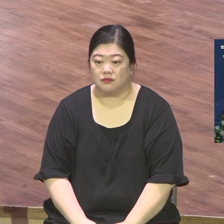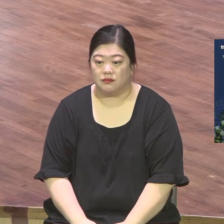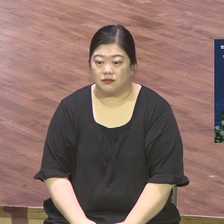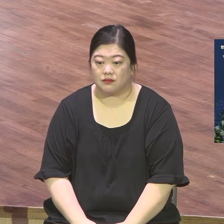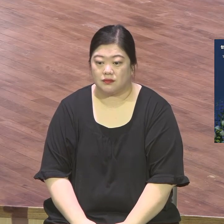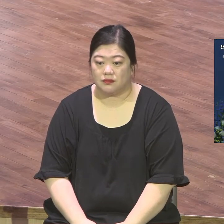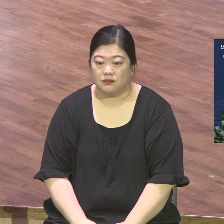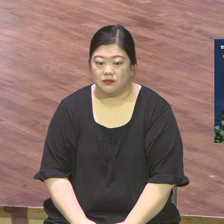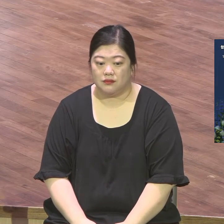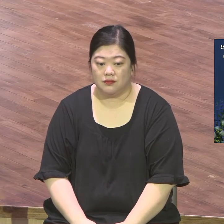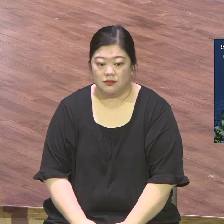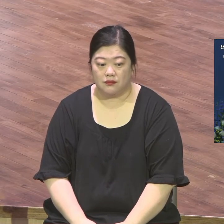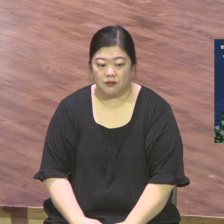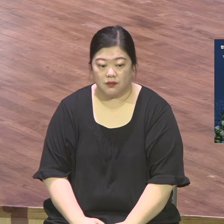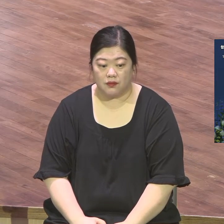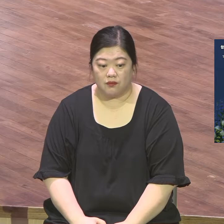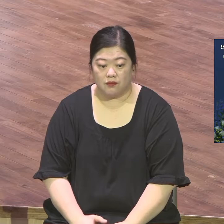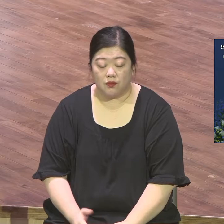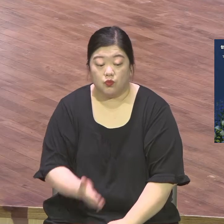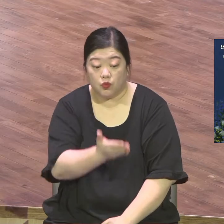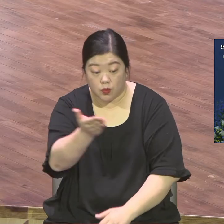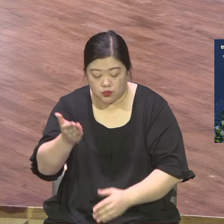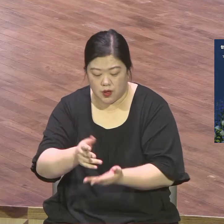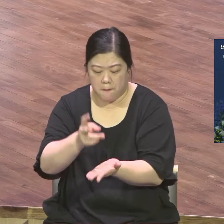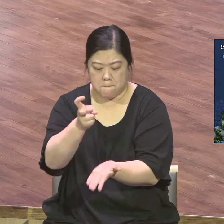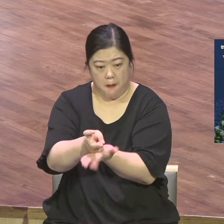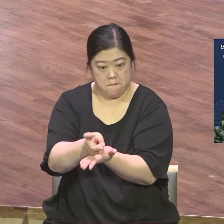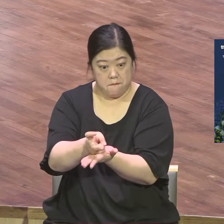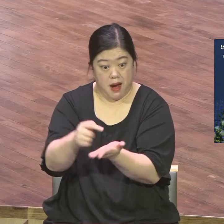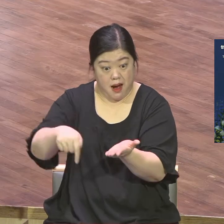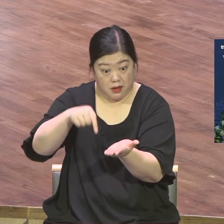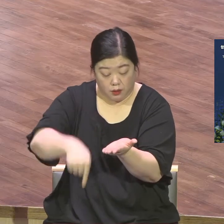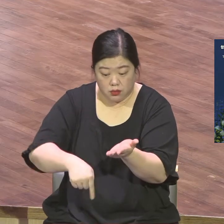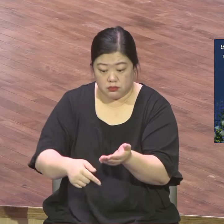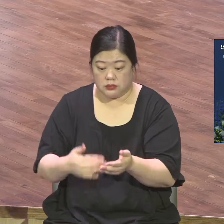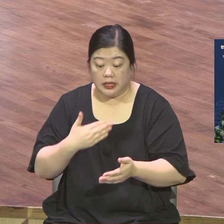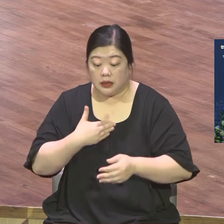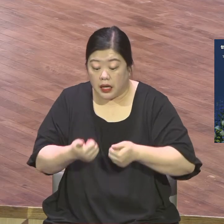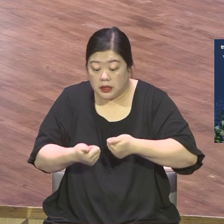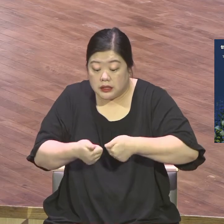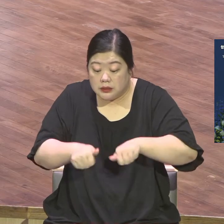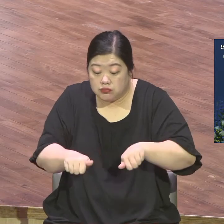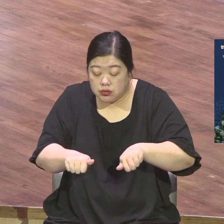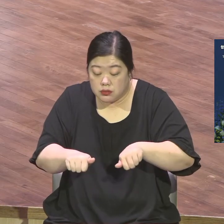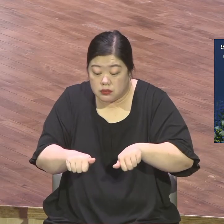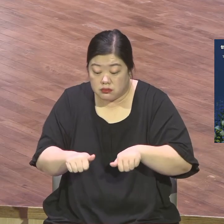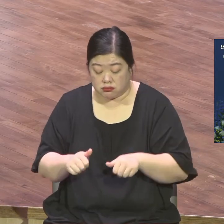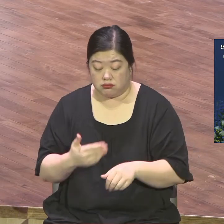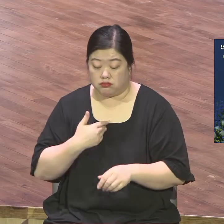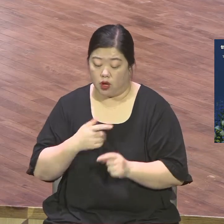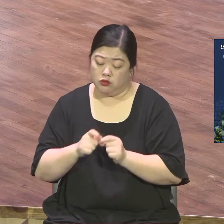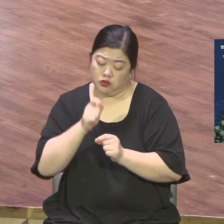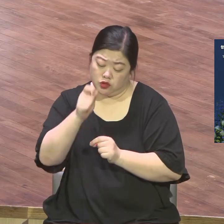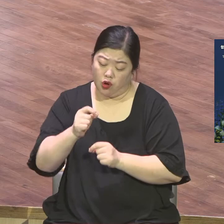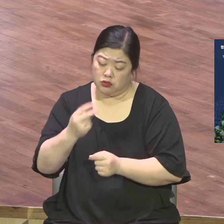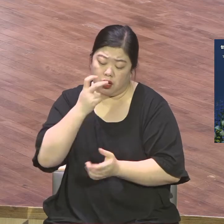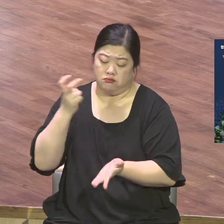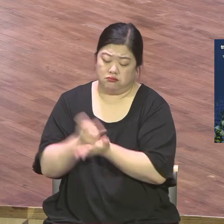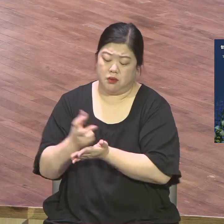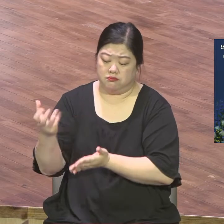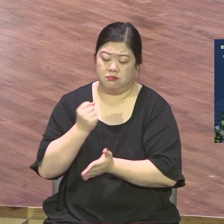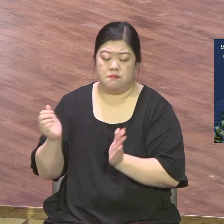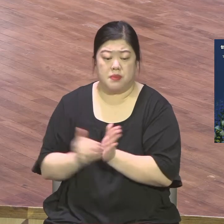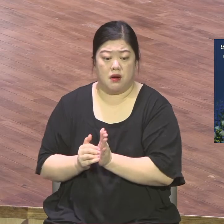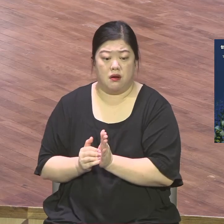이것은 우리의 법적 지위를 보장해주는 표현입니다. 법적으로 우리는 영생이 완전 보장된